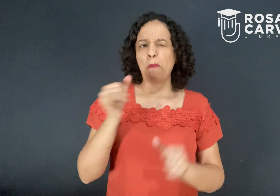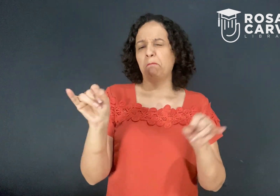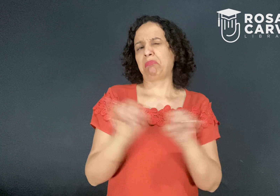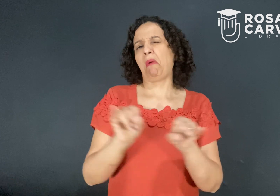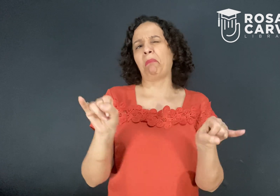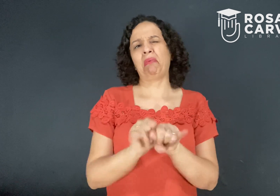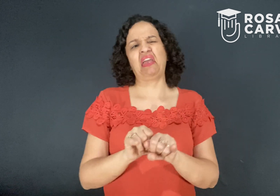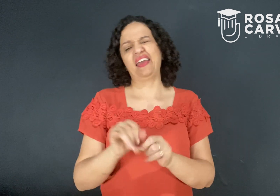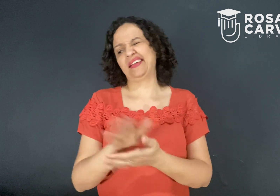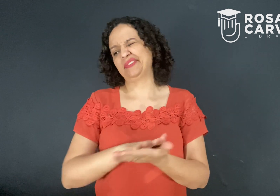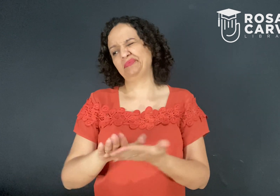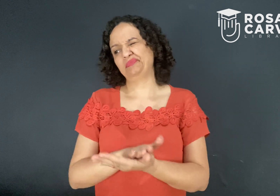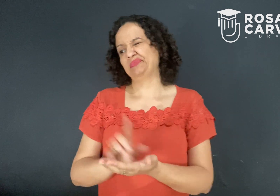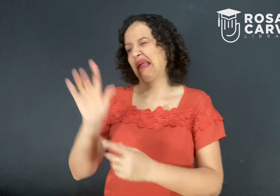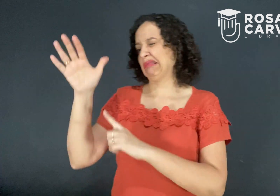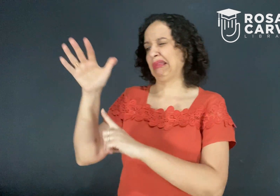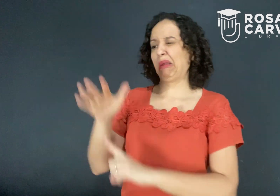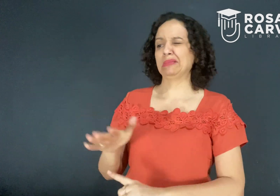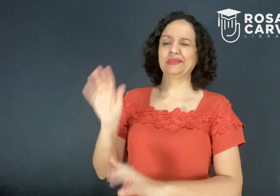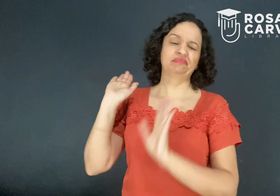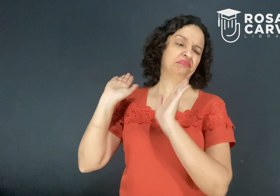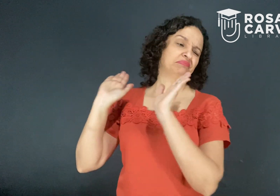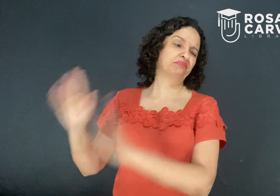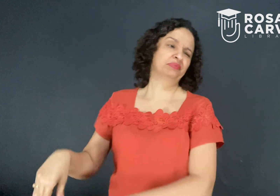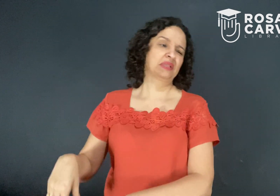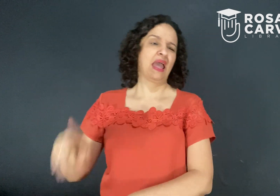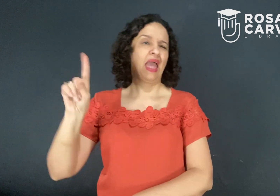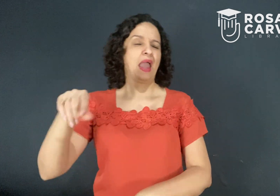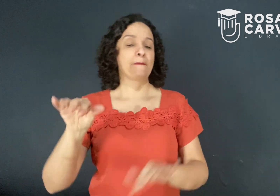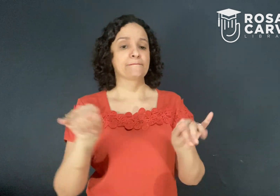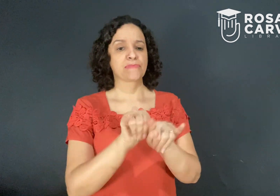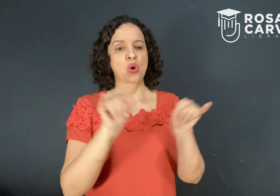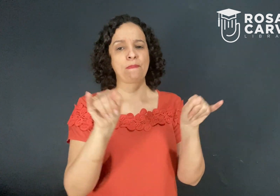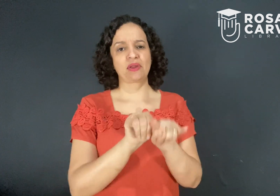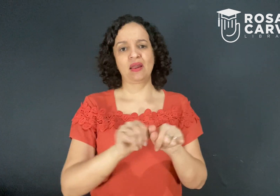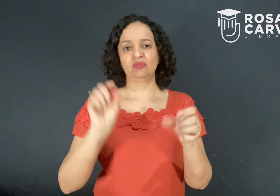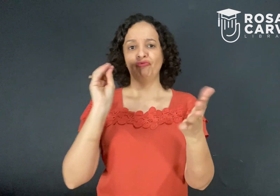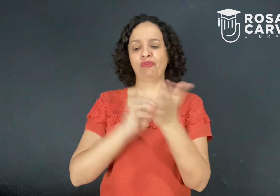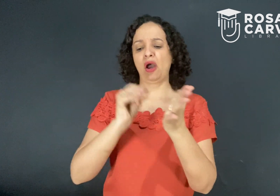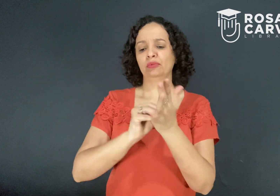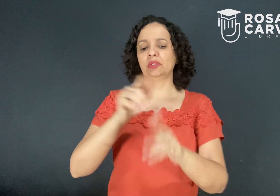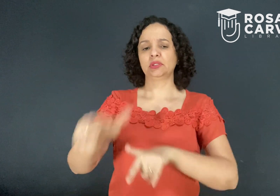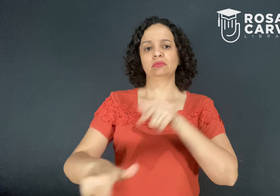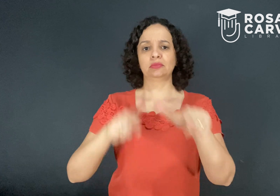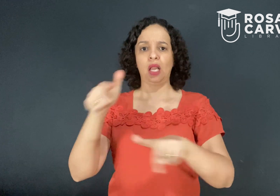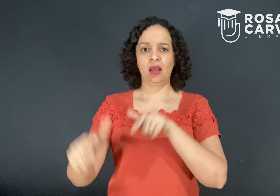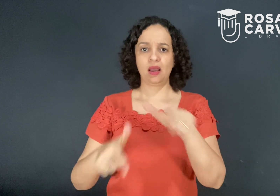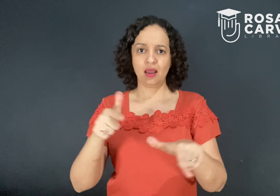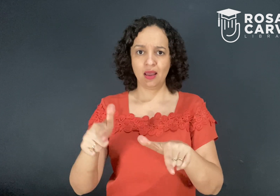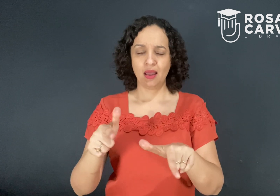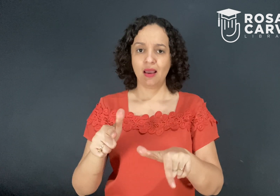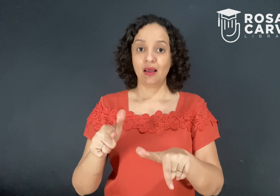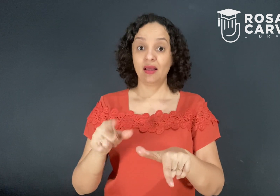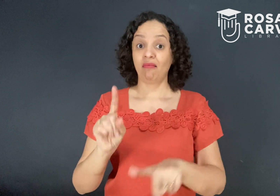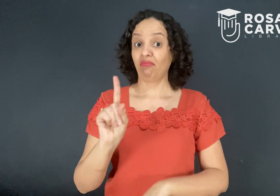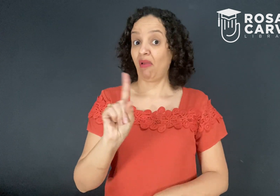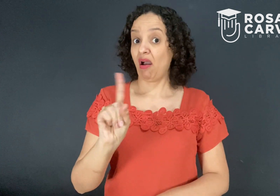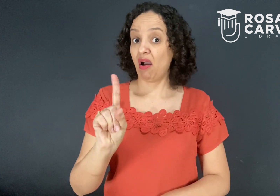é frescura, que não é nada, que depressão, isso é frescura, é falta do que fazer. Na